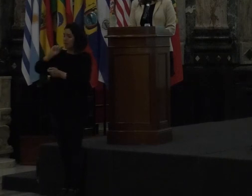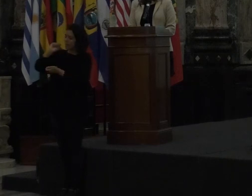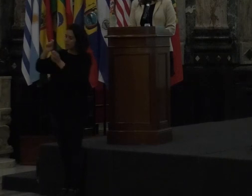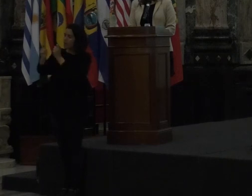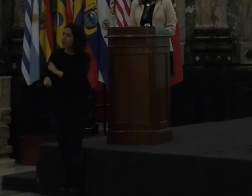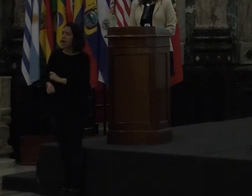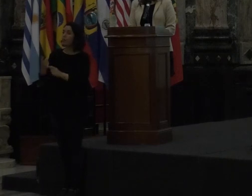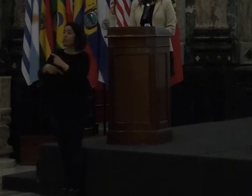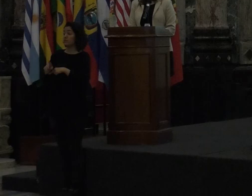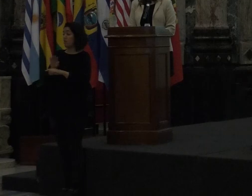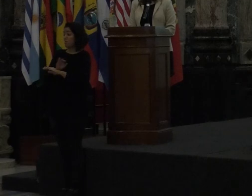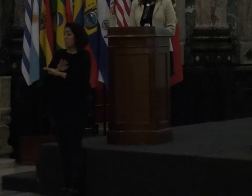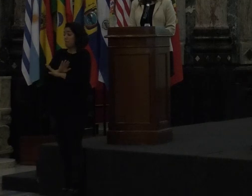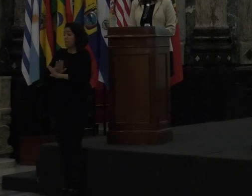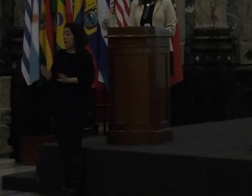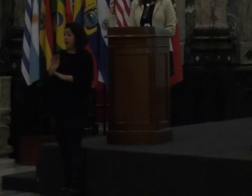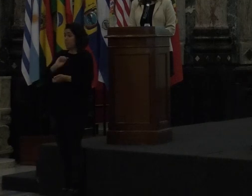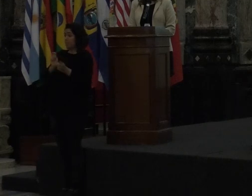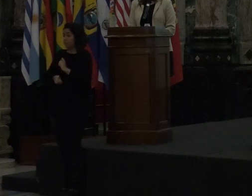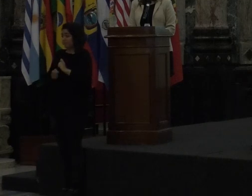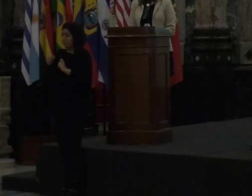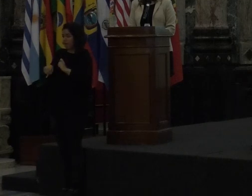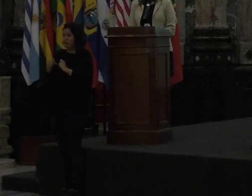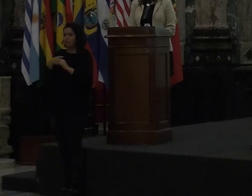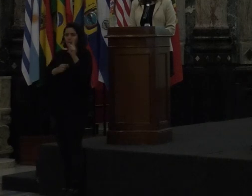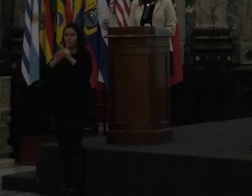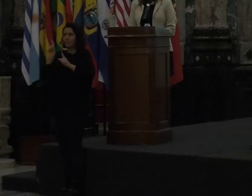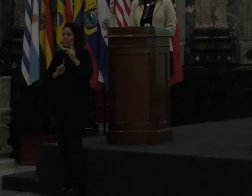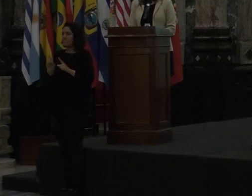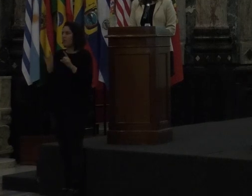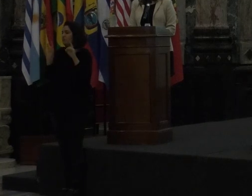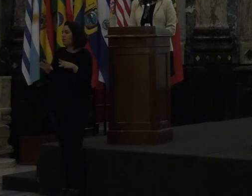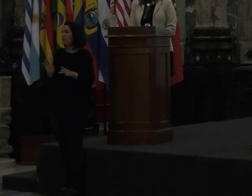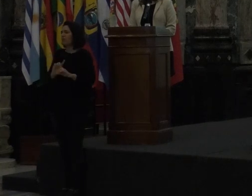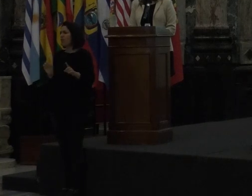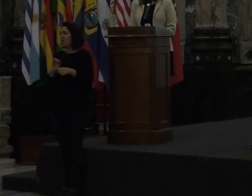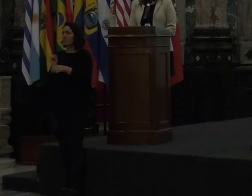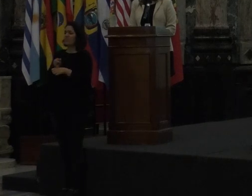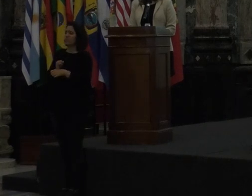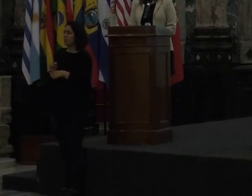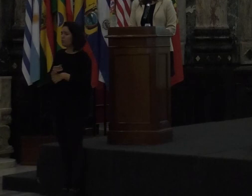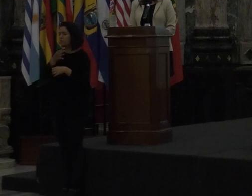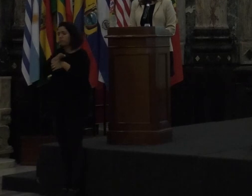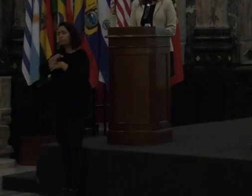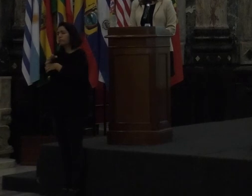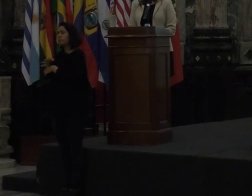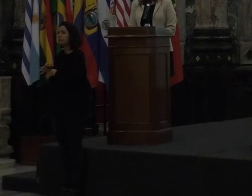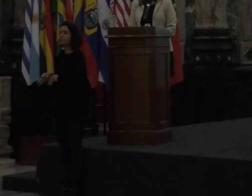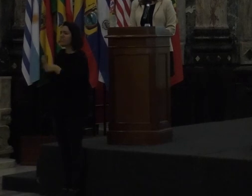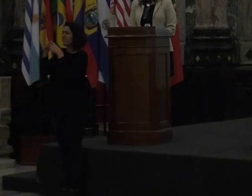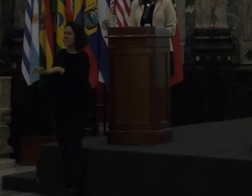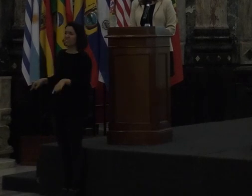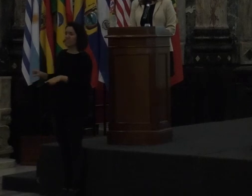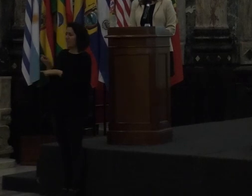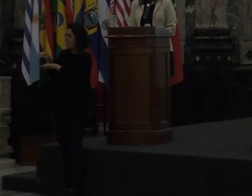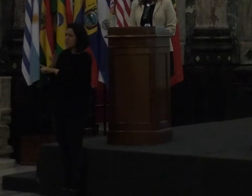Cuando dejamos de hacerlo, posiblemente dejamos de ser universidad para transformarnos en una academia de otra naturaleza, en una institución de otra naturaleza. Y